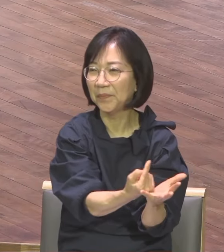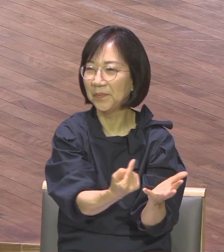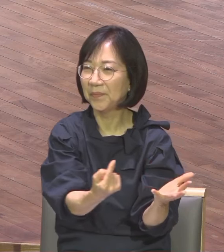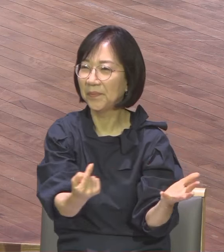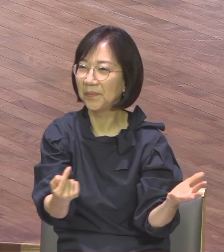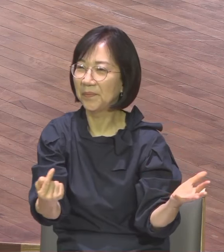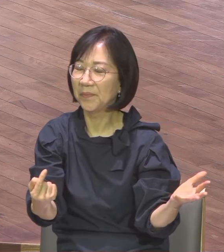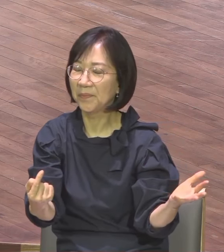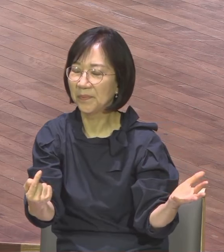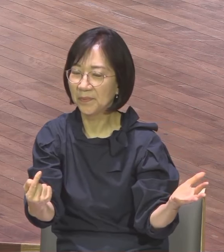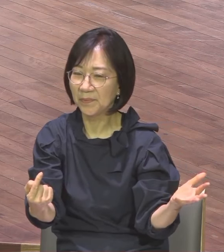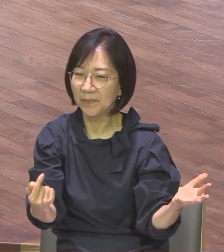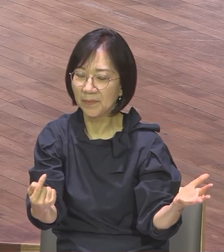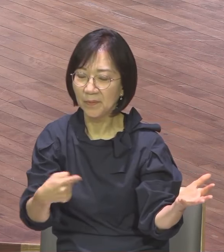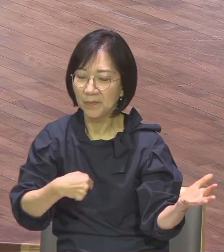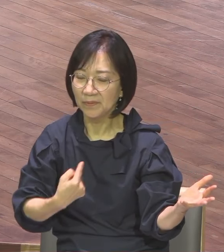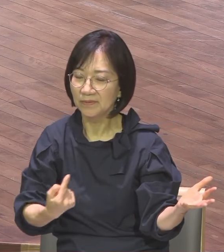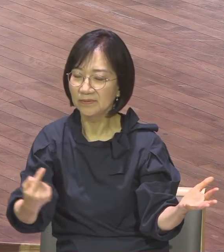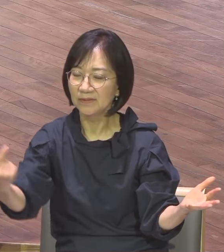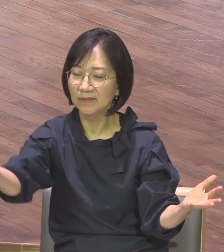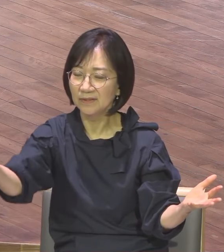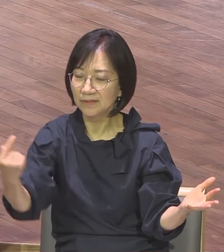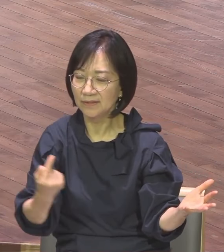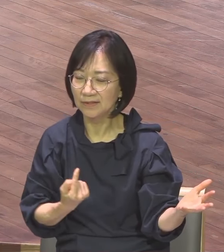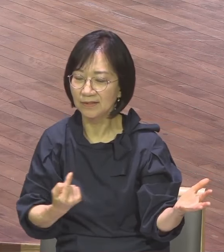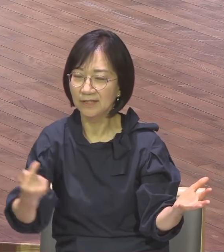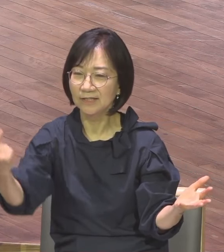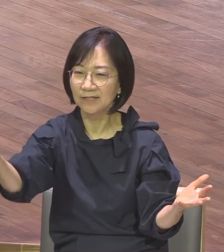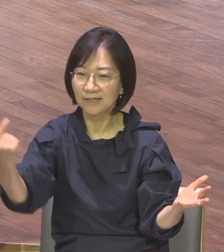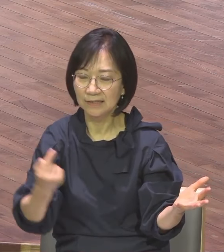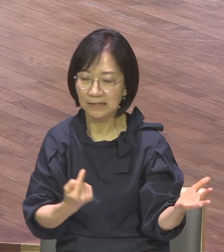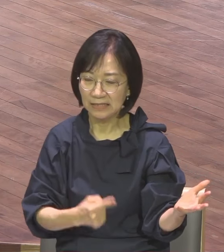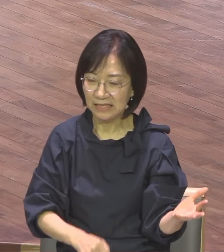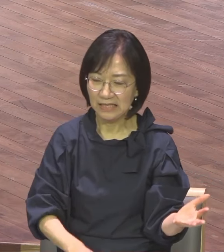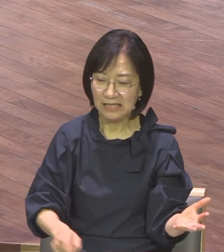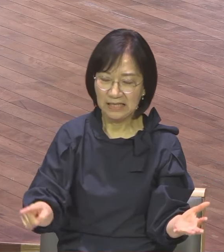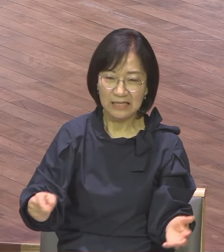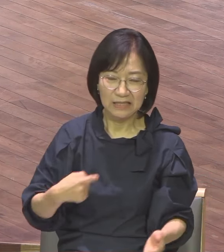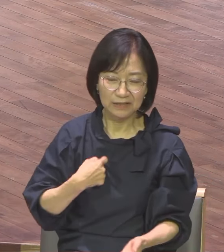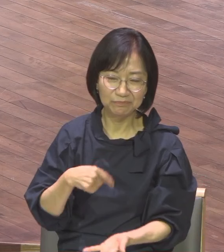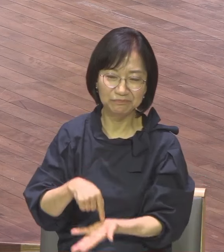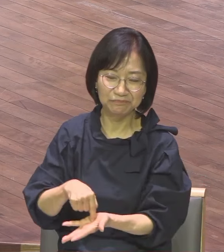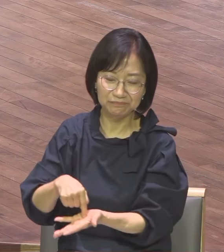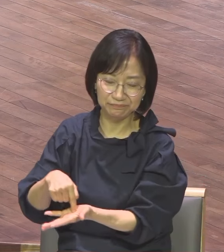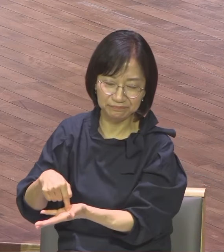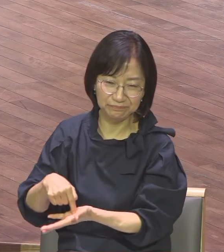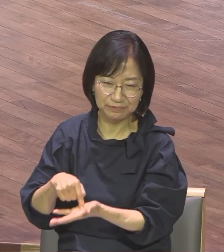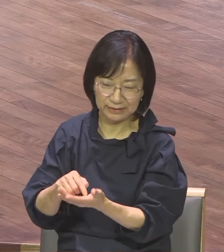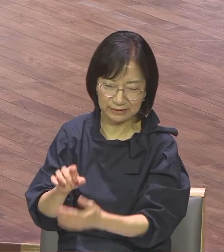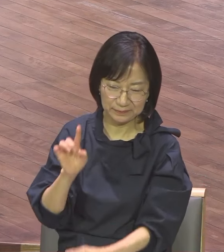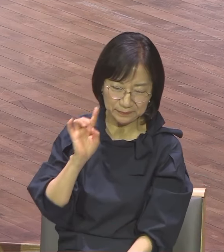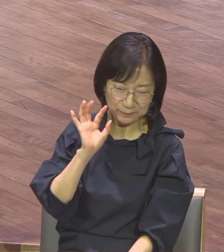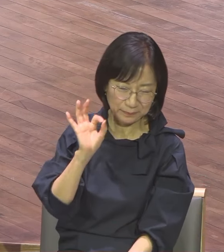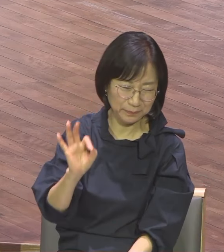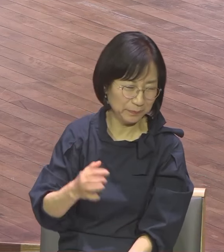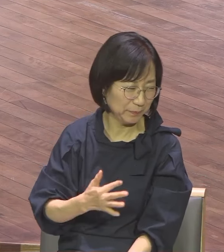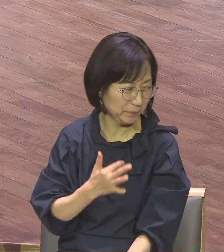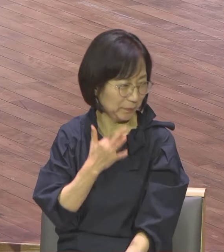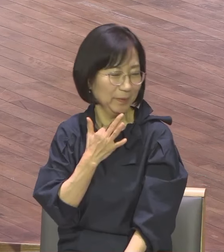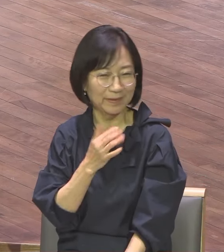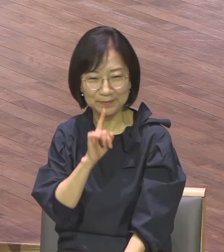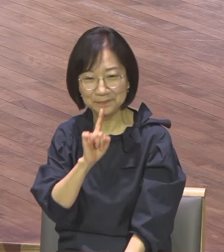오니까, 혼자 교회 왔다 혼자 집에 돌아가니까 고독을 심는 꼴불견이다 그랬어요.